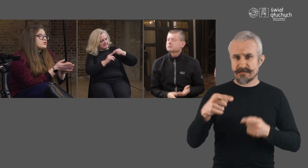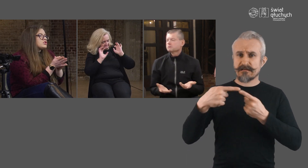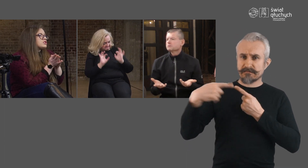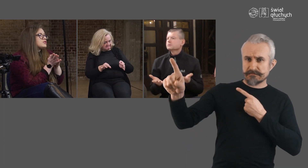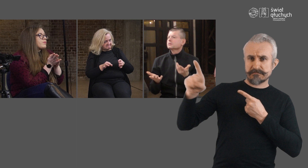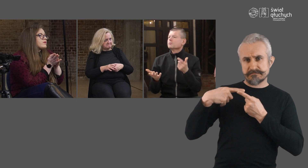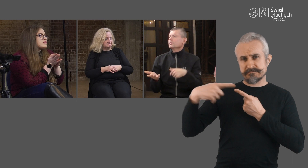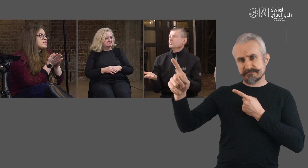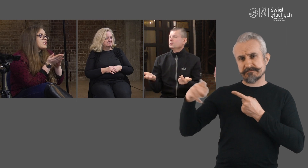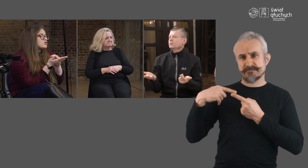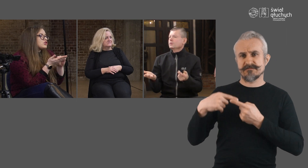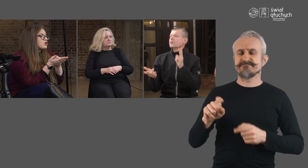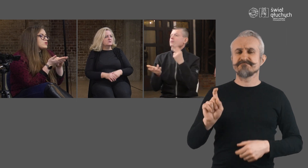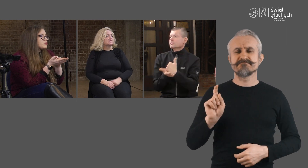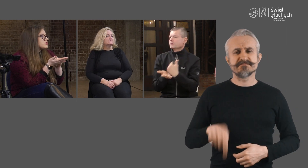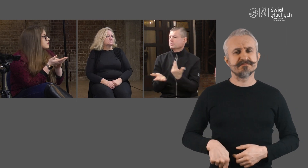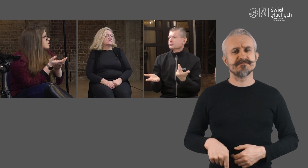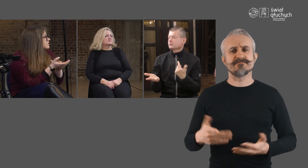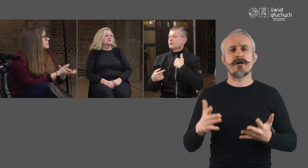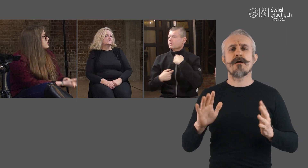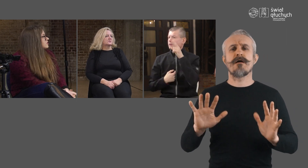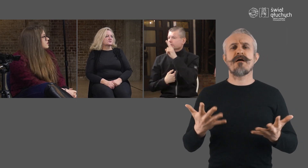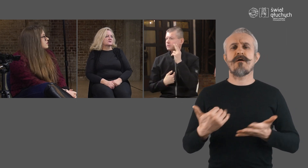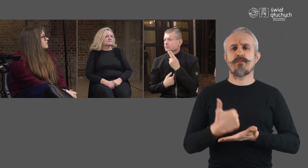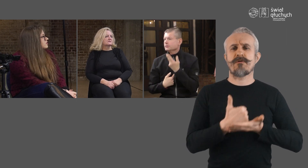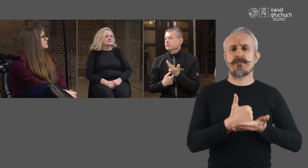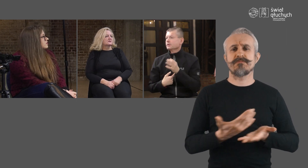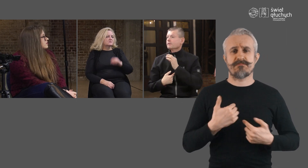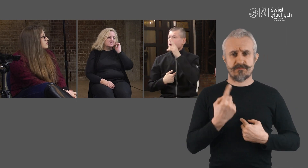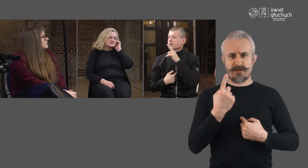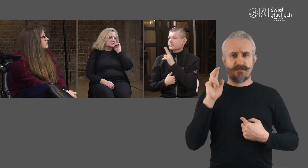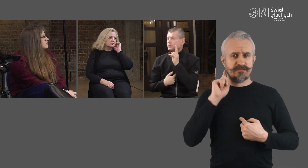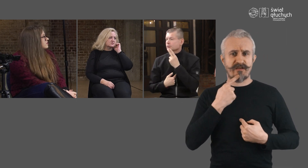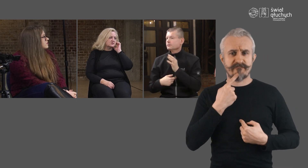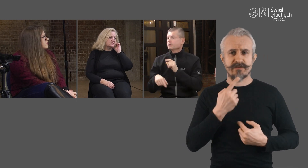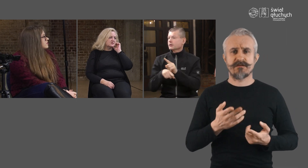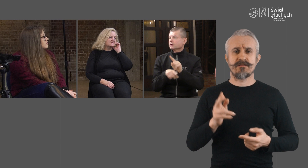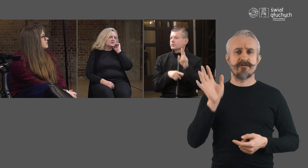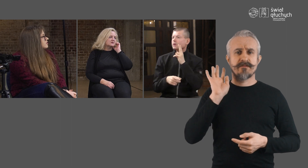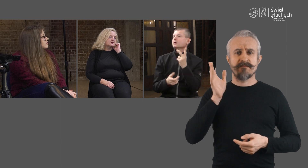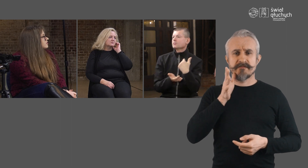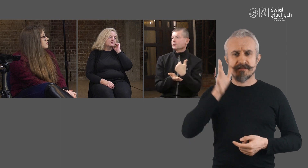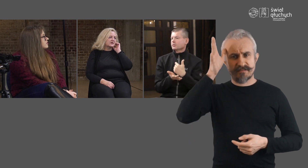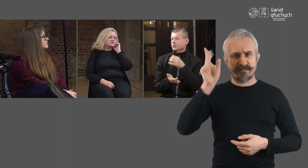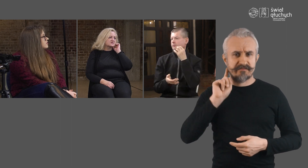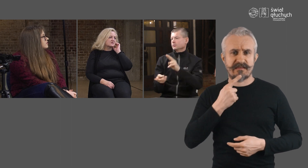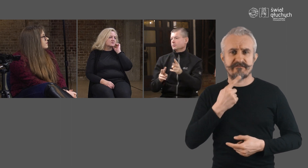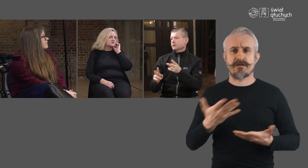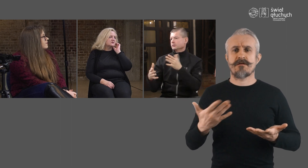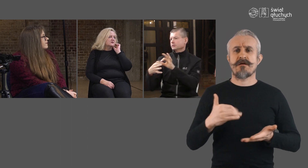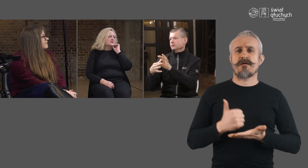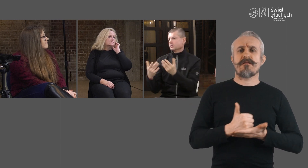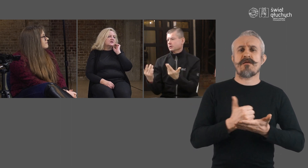Że musisz, jako że nie... Muszę, bo kto mi pomoże? Moi rodzice są głusi, brat,